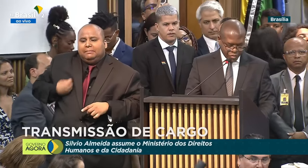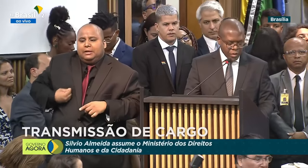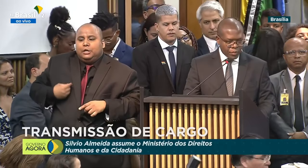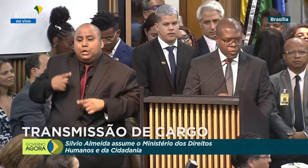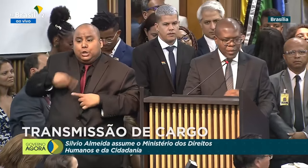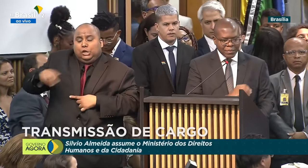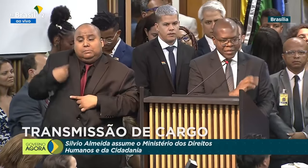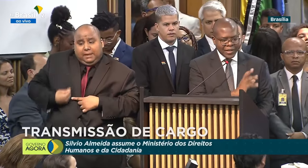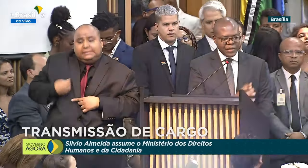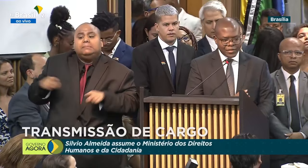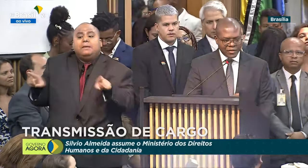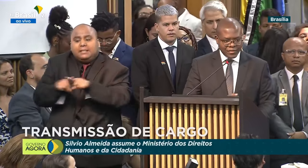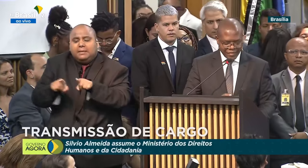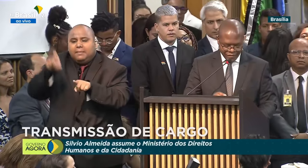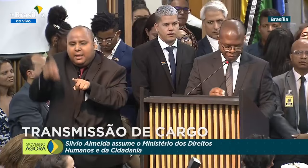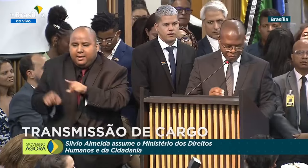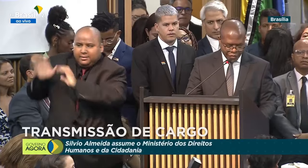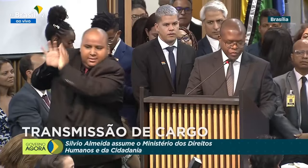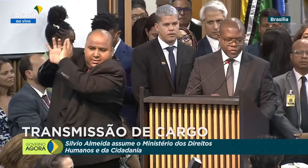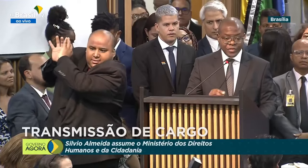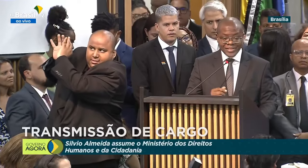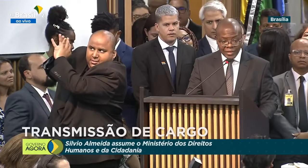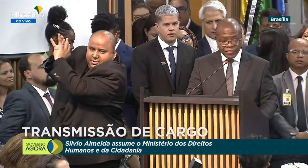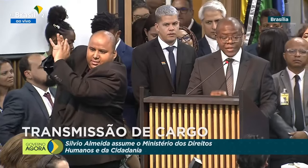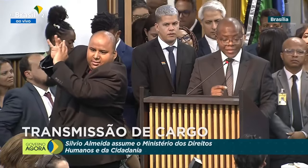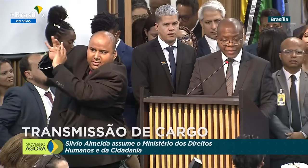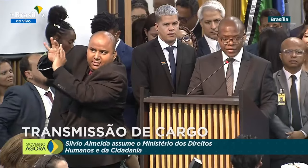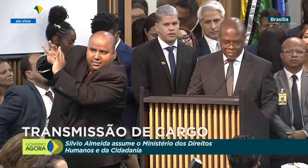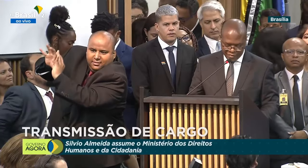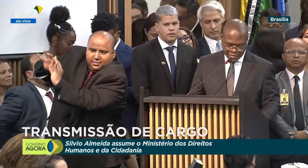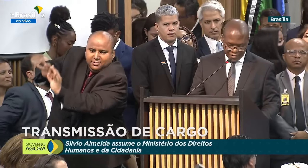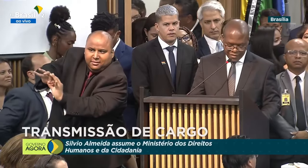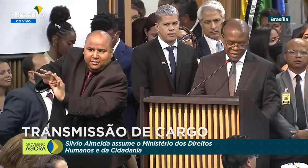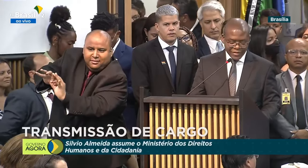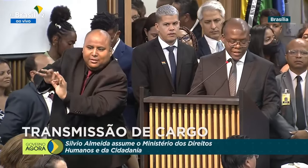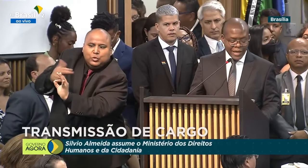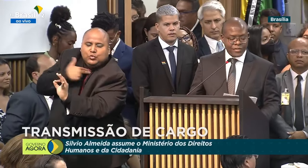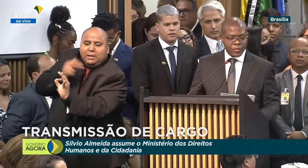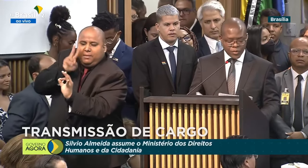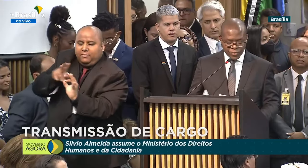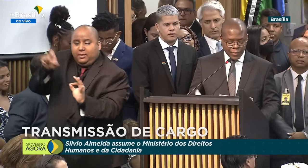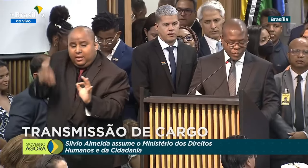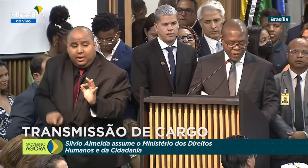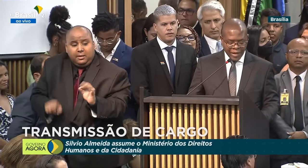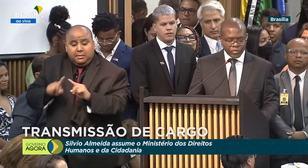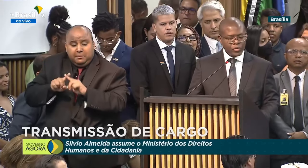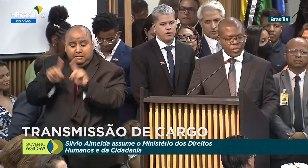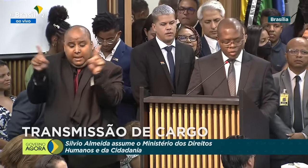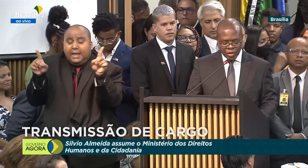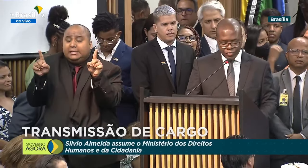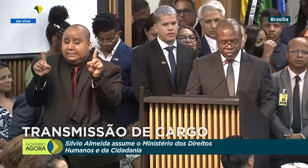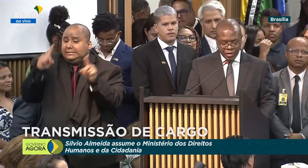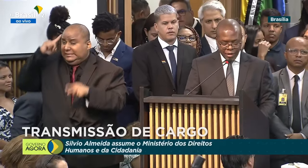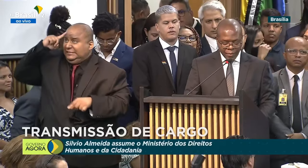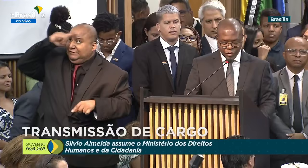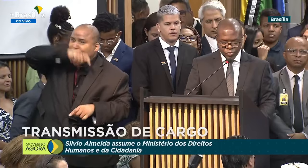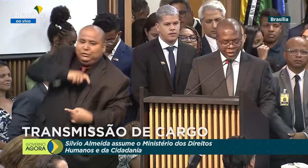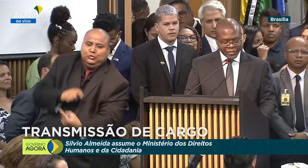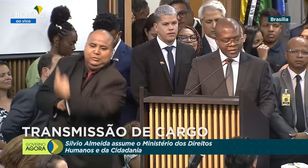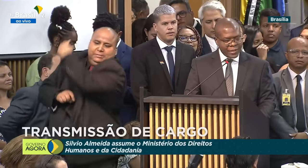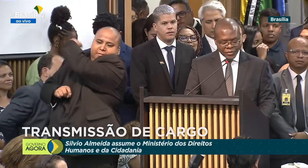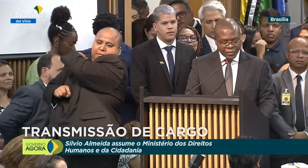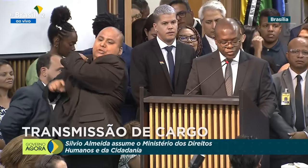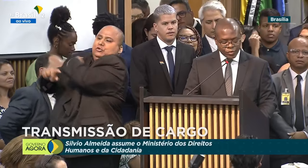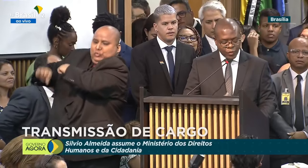ligados por uma miríade de fios visíveis e invisíveis de lá só ao mesmo tempo belos e Dolorosos para